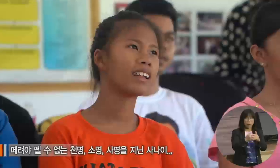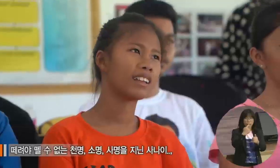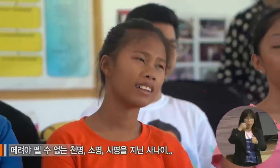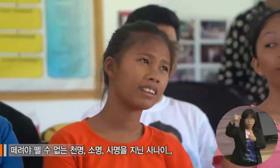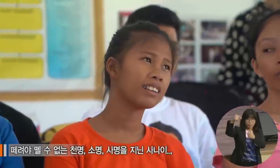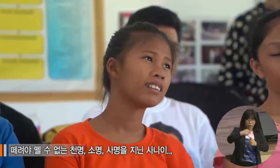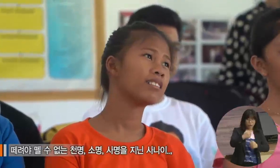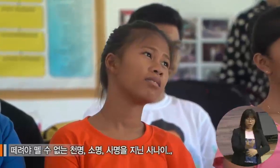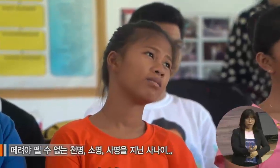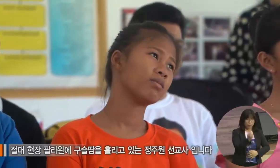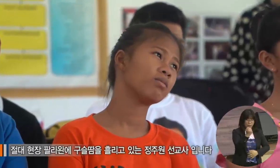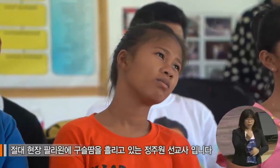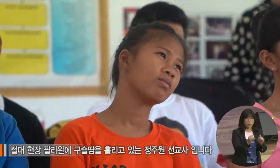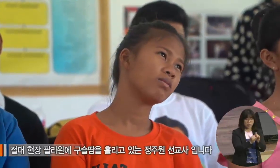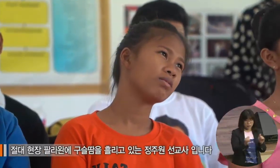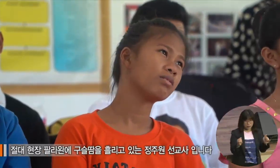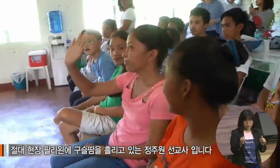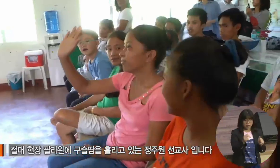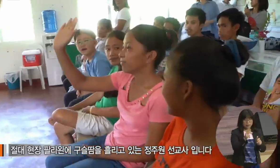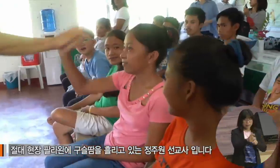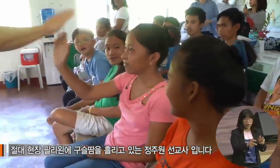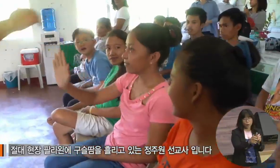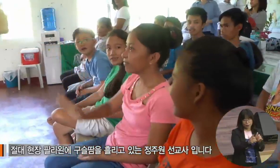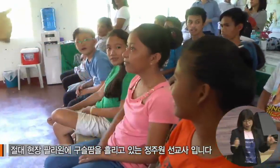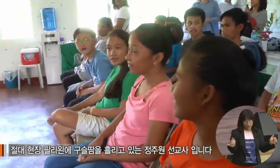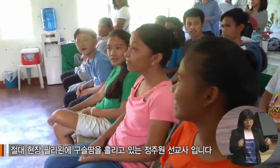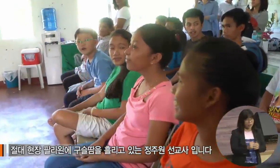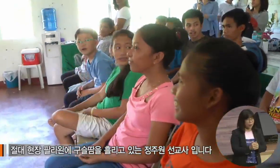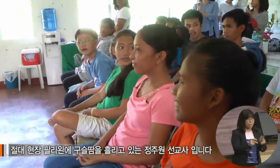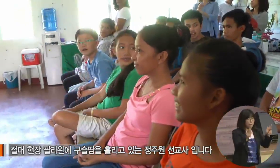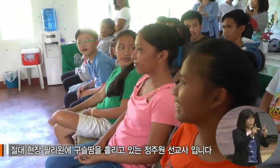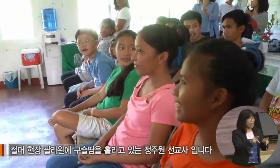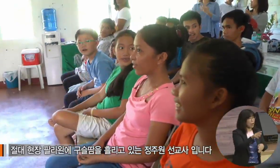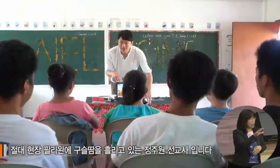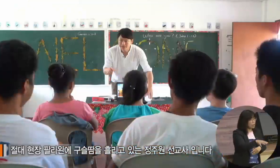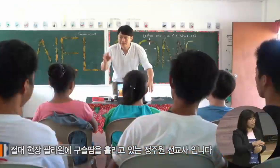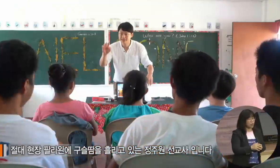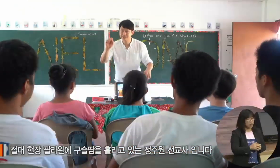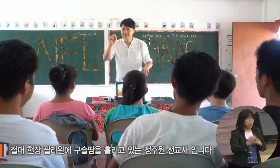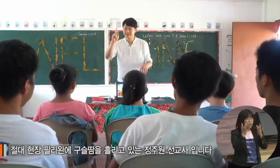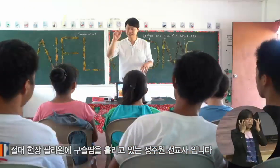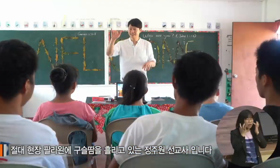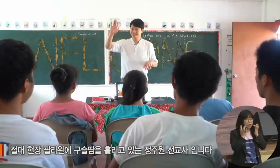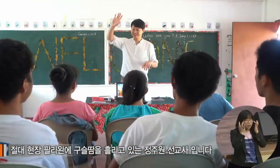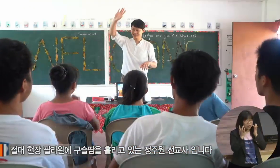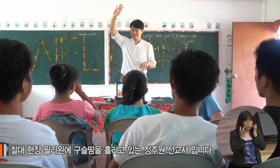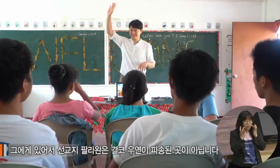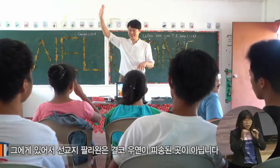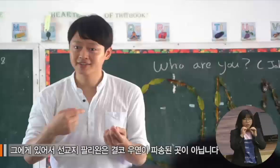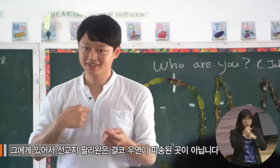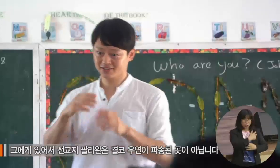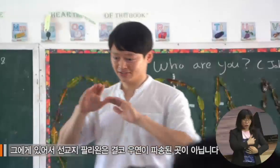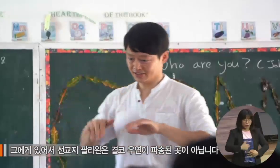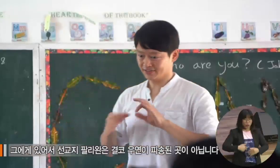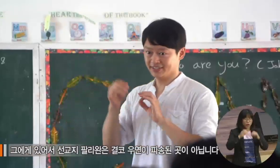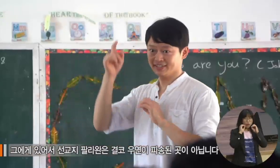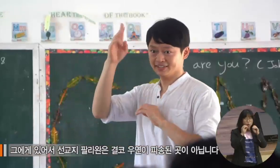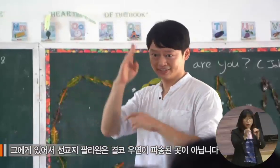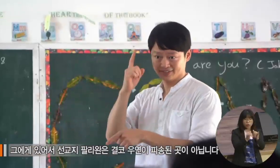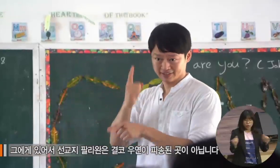사나이, 절대 현장 팔라완에서 구슬땀을 흘리고 있는 정주원 선교사입니다. 그에게 있어서